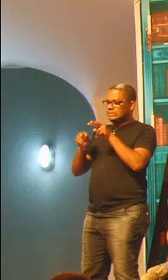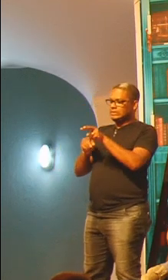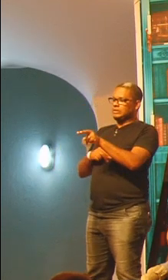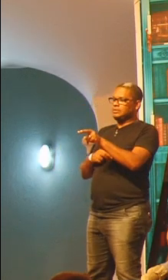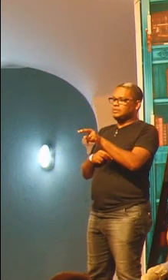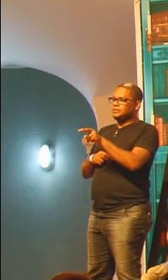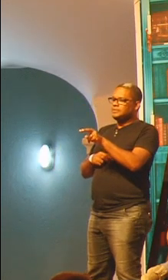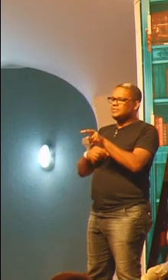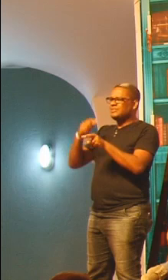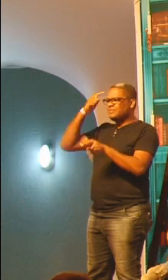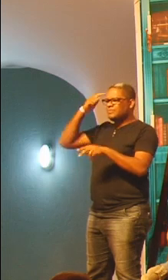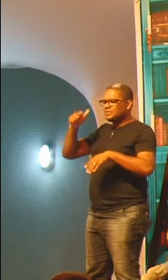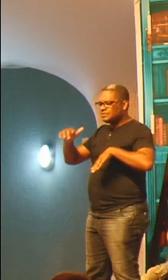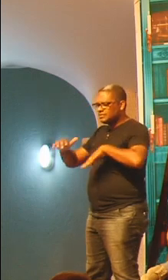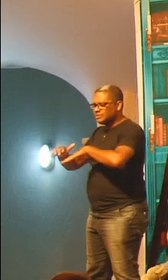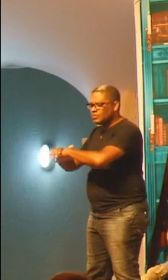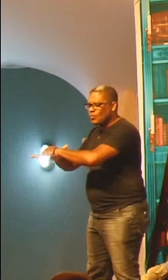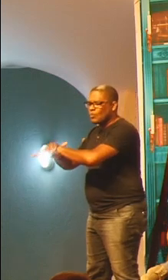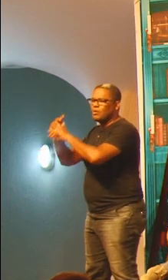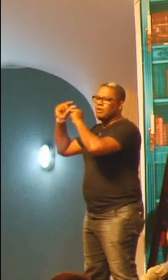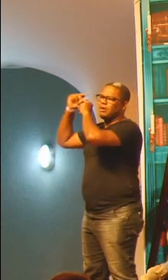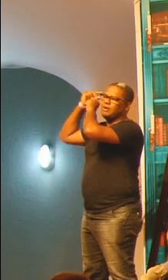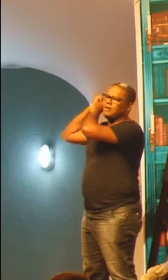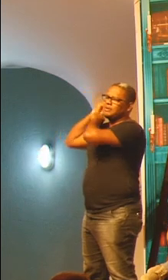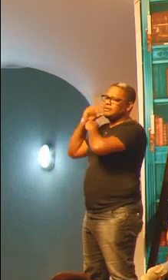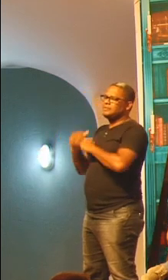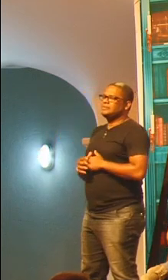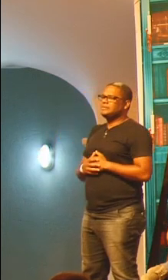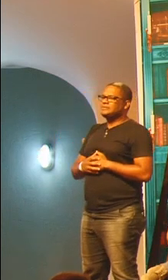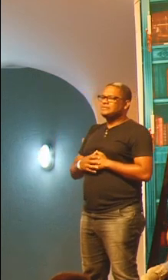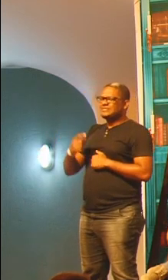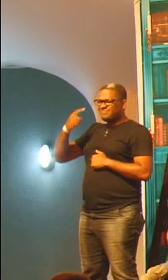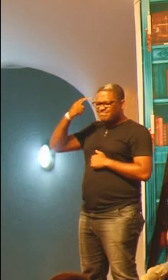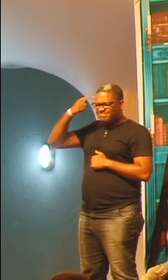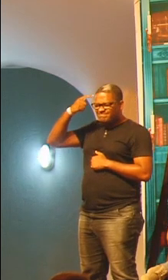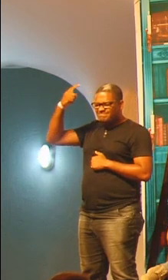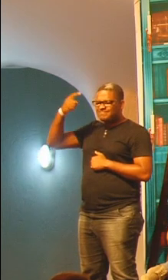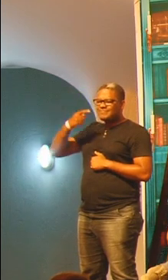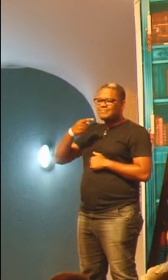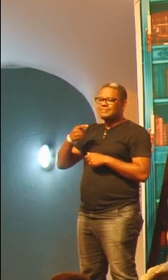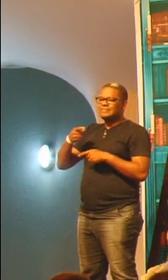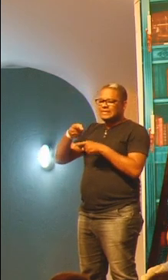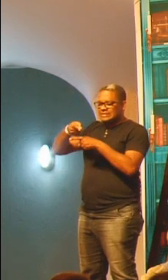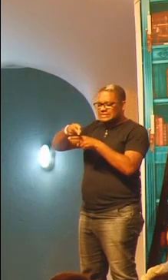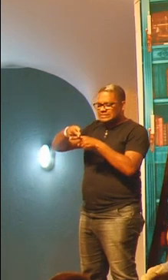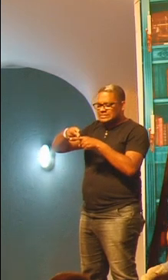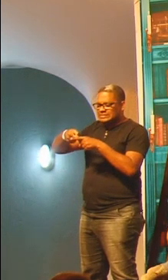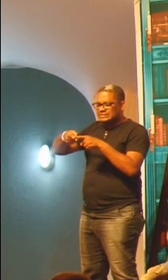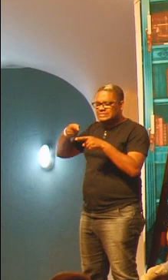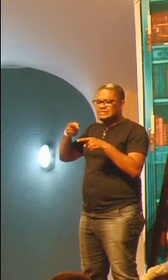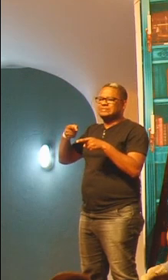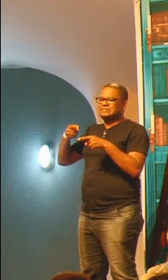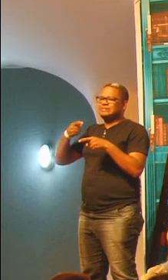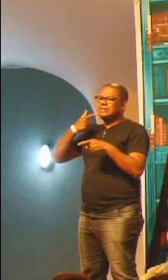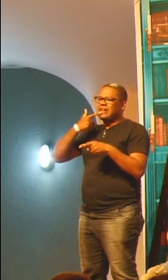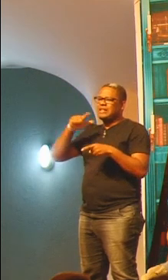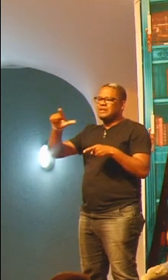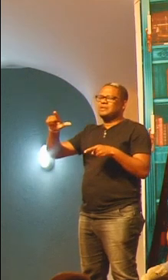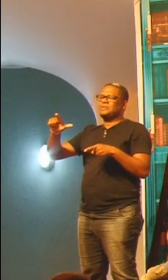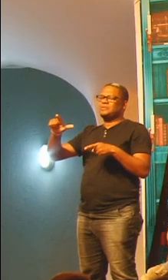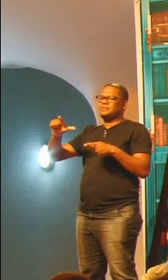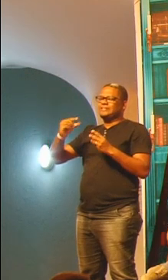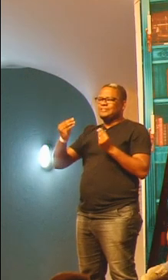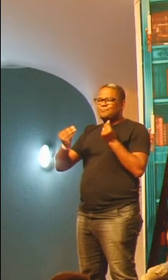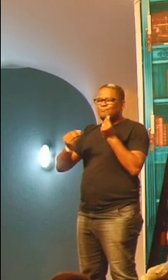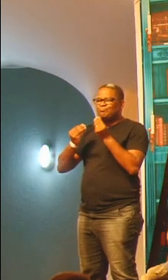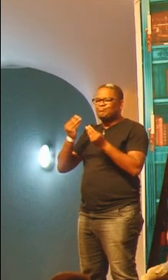ver o que julgava soterrado em sua memória. A cicatriz de sua língua se ressentiu da recordação,